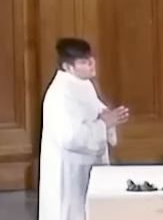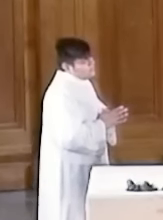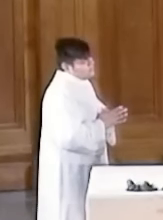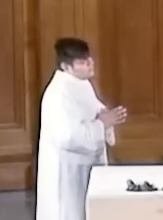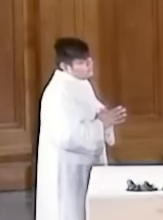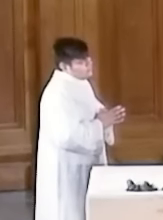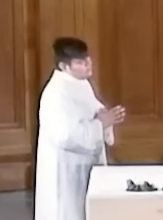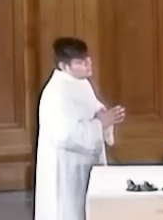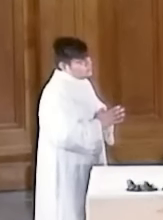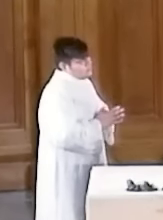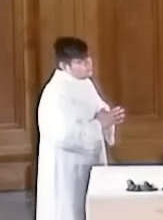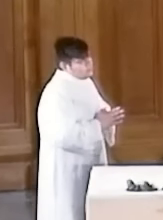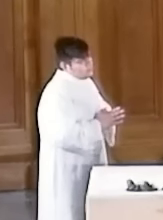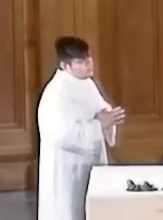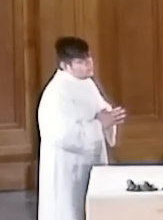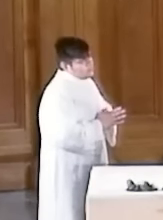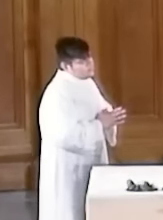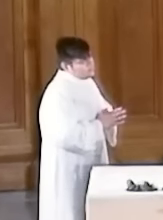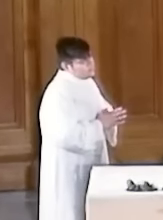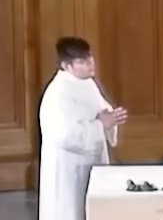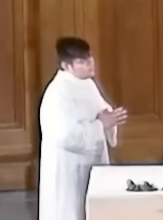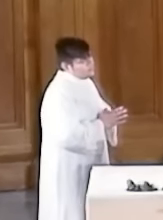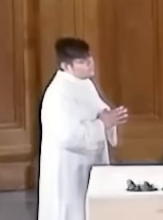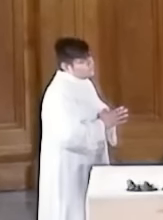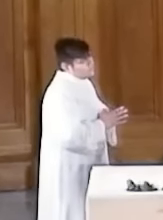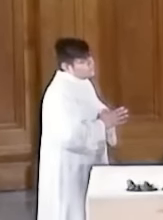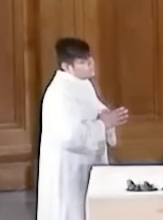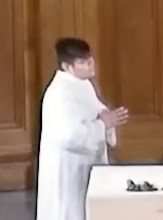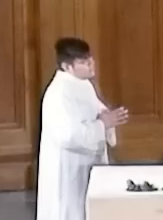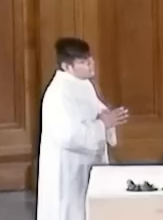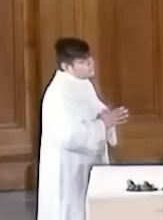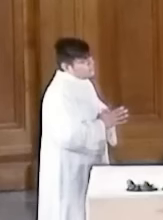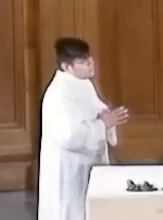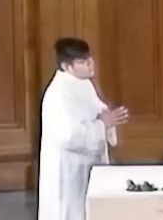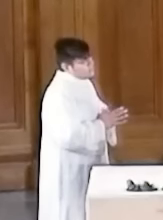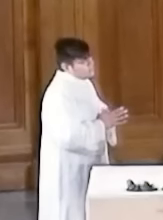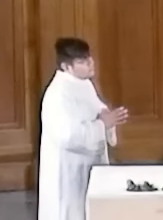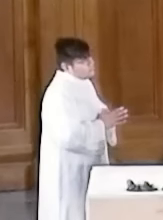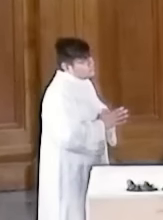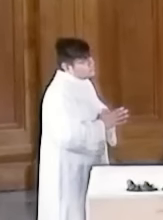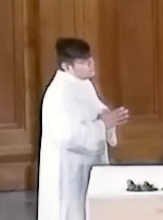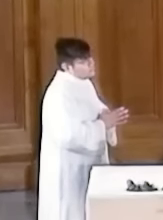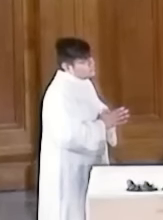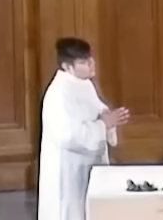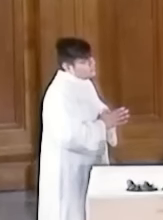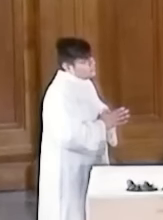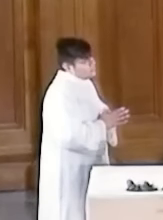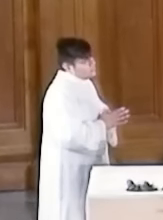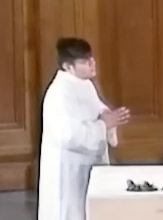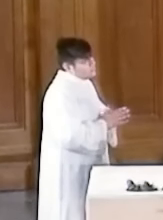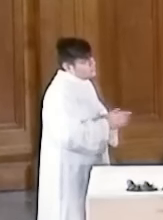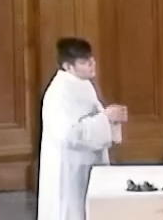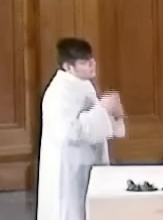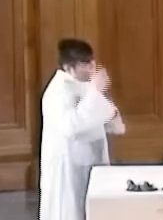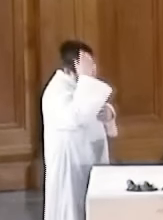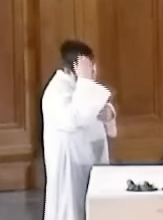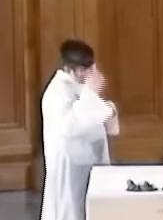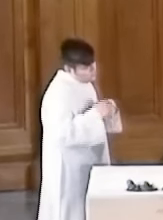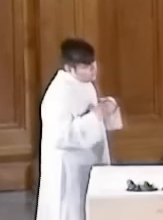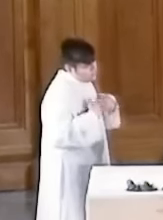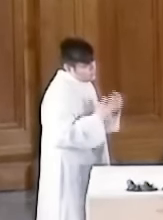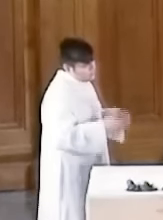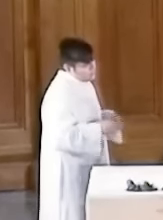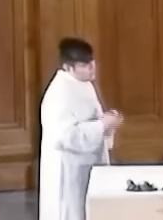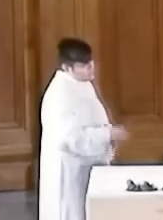toda perturbación, mientras esperamos la gloriosa venida de nuestro Salvador, Jesucristo.